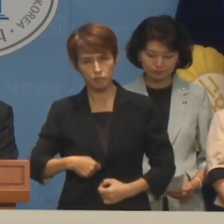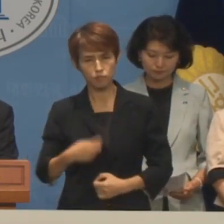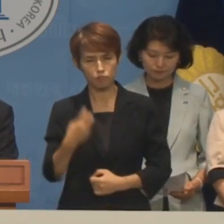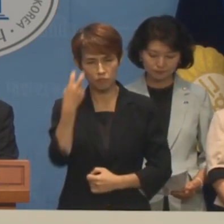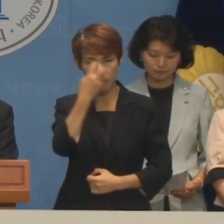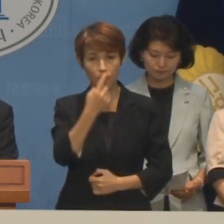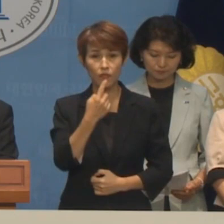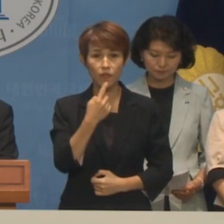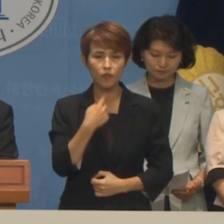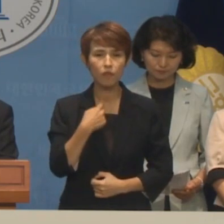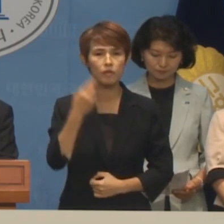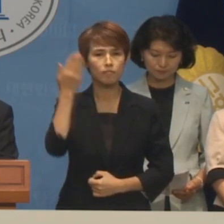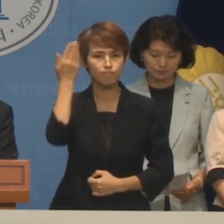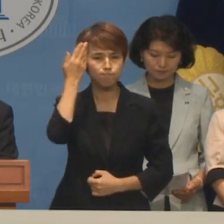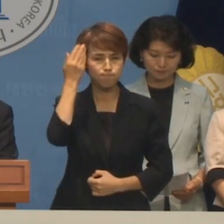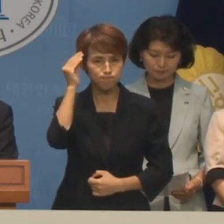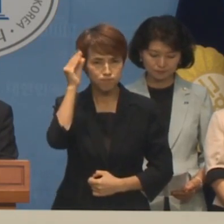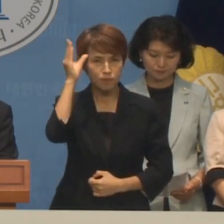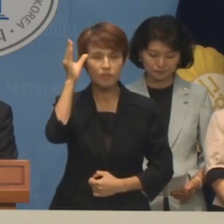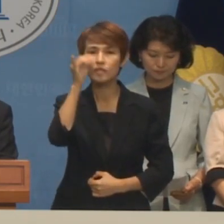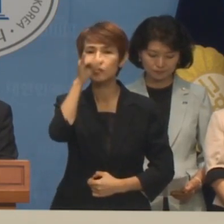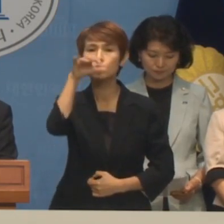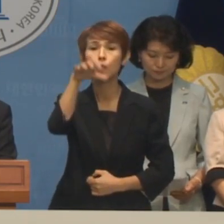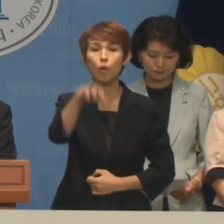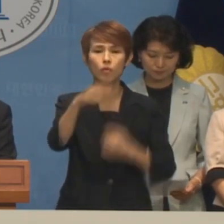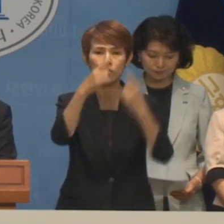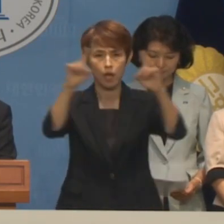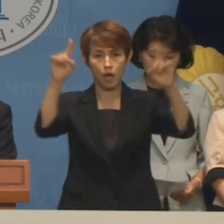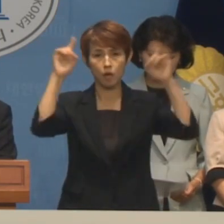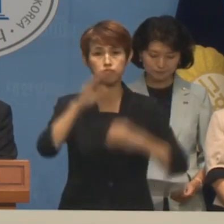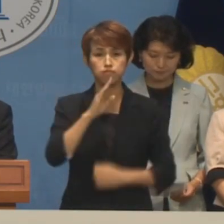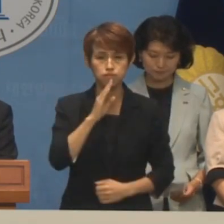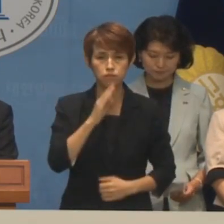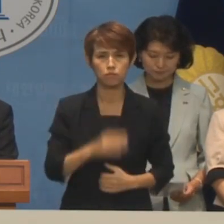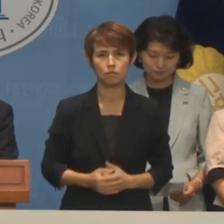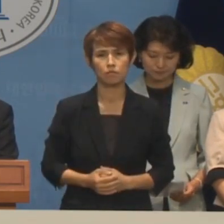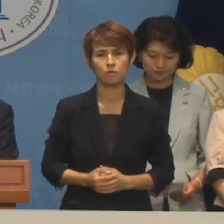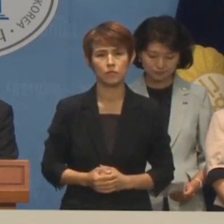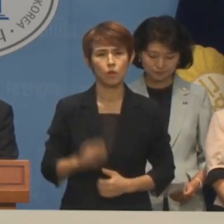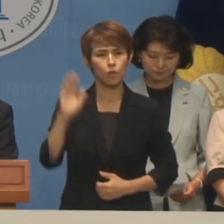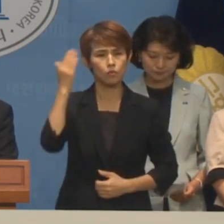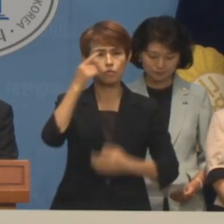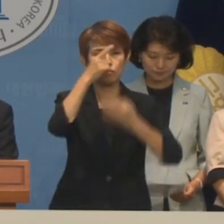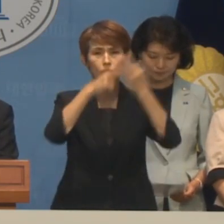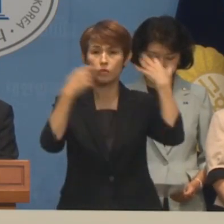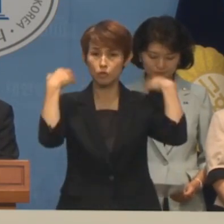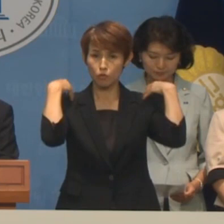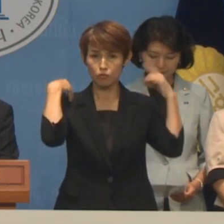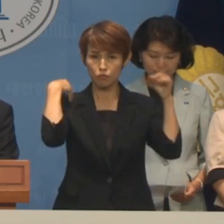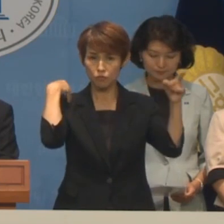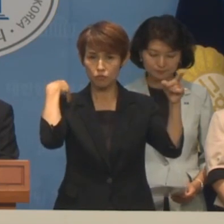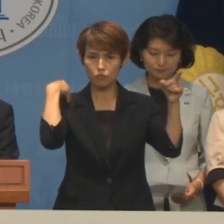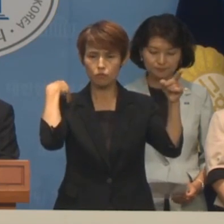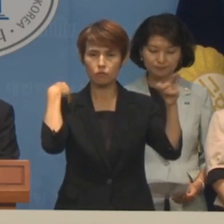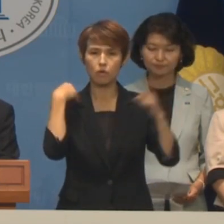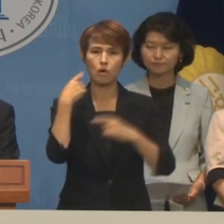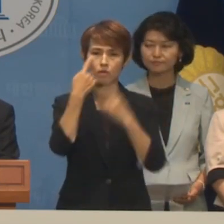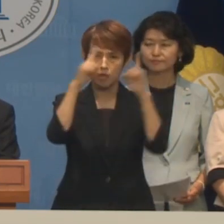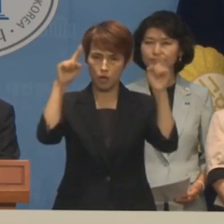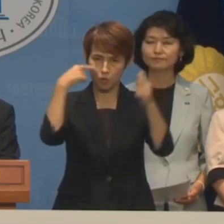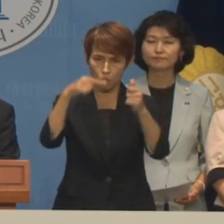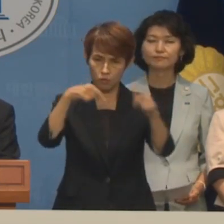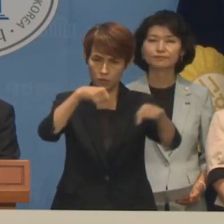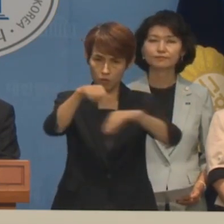지켜온 지성과 지식의 보고였습니다. 그런데 최근 윤석열 정권의 고등교육